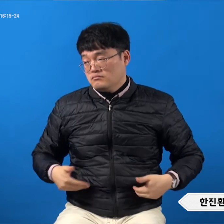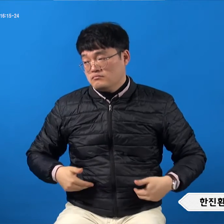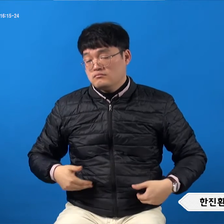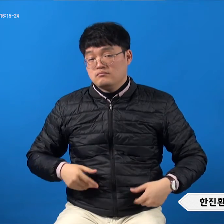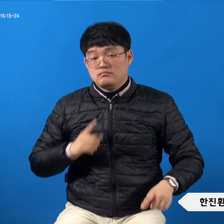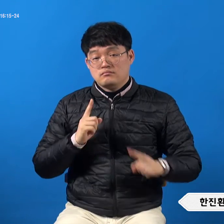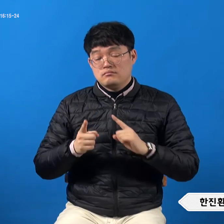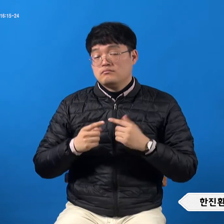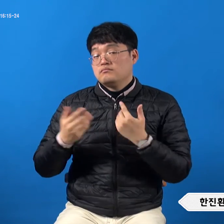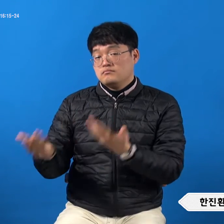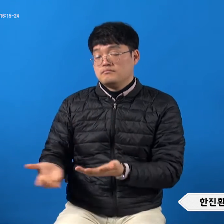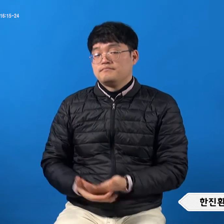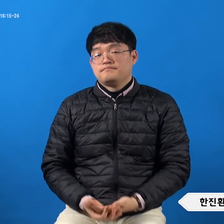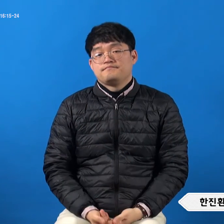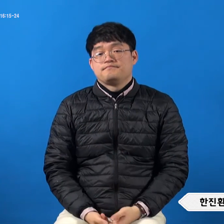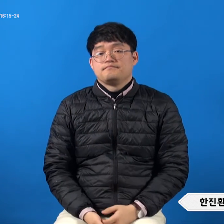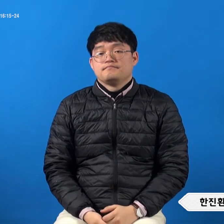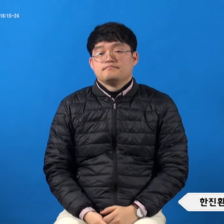것이 이제 그런 것입니다.